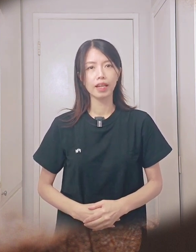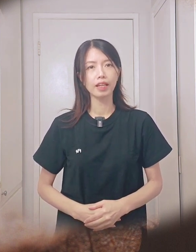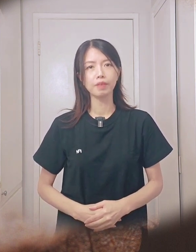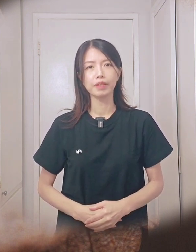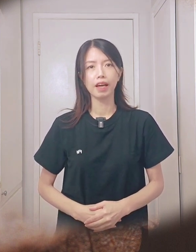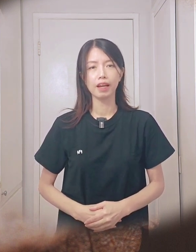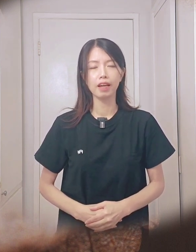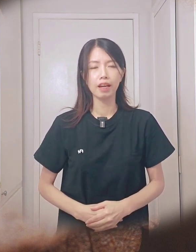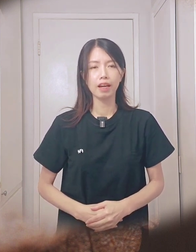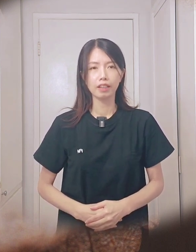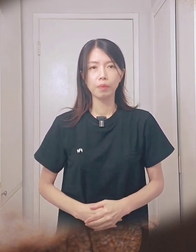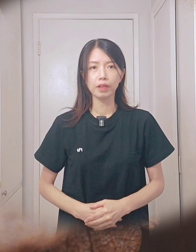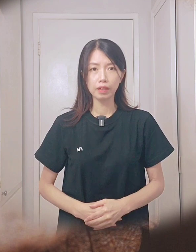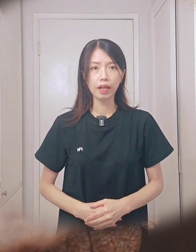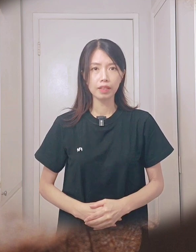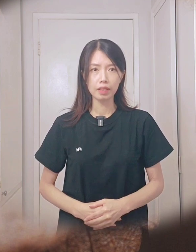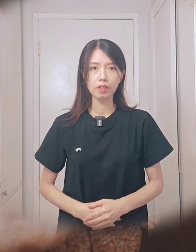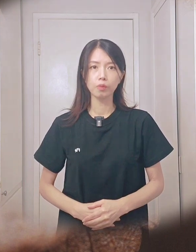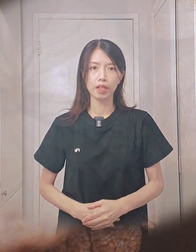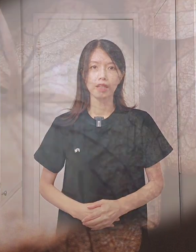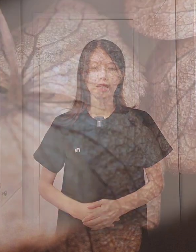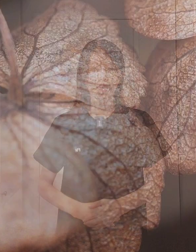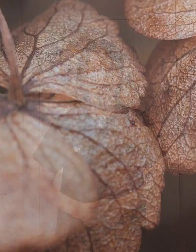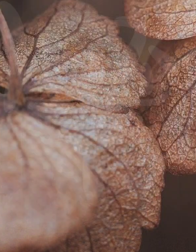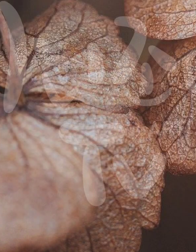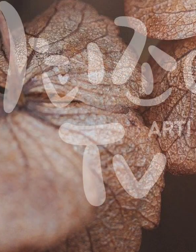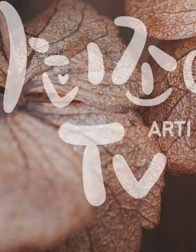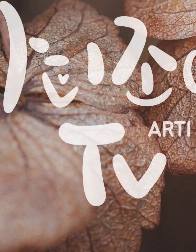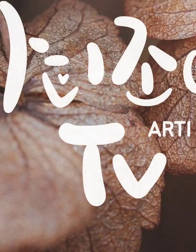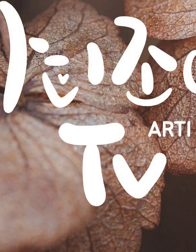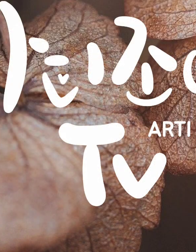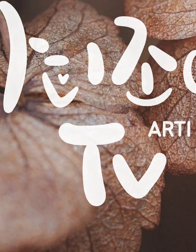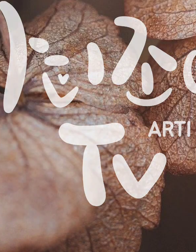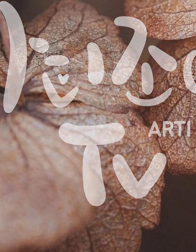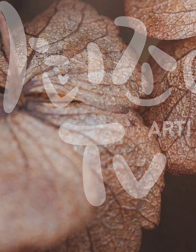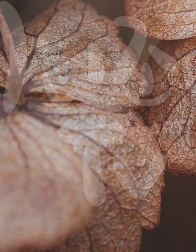가정이라는 찬양입니다. 그러면 끝까지 시청 부탁드릴게요.